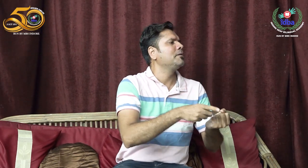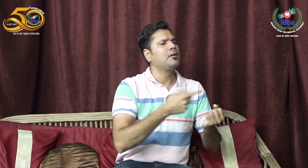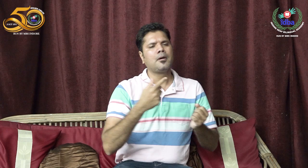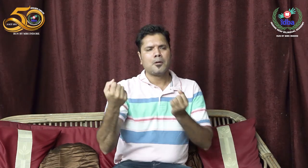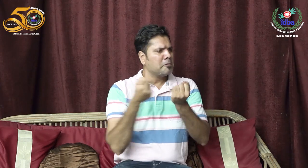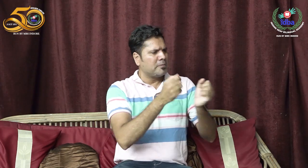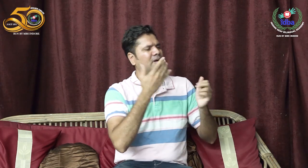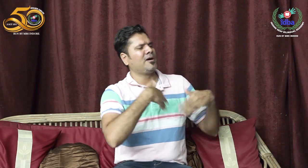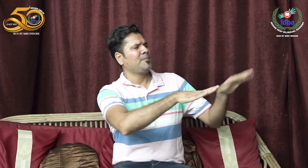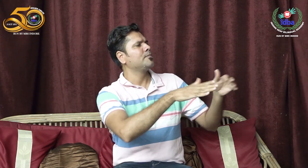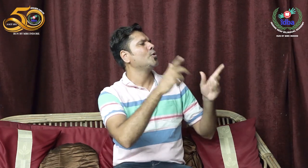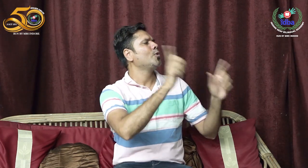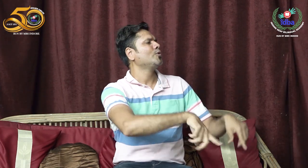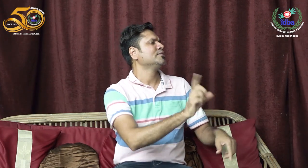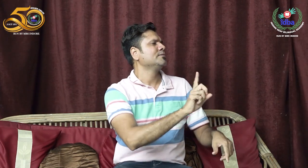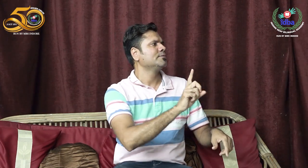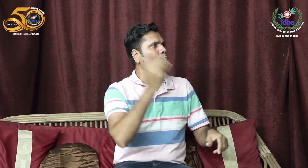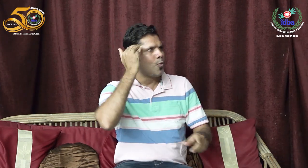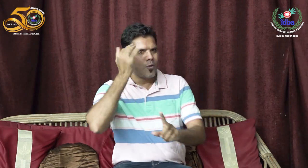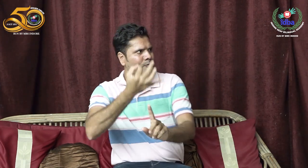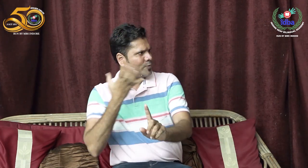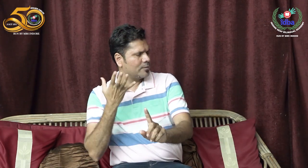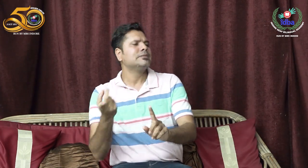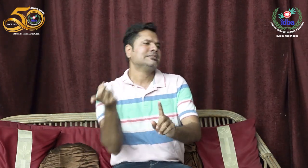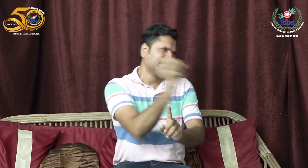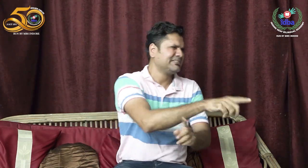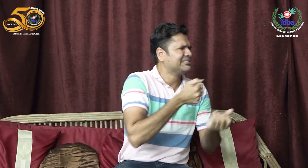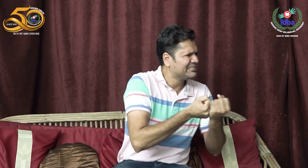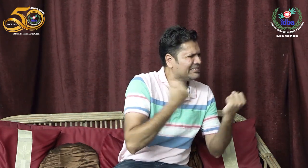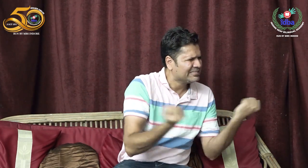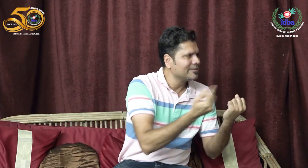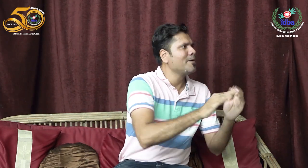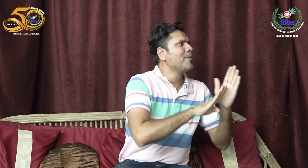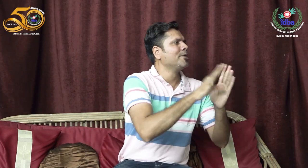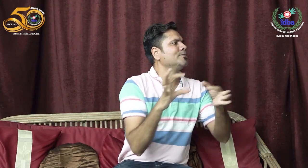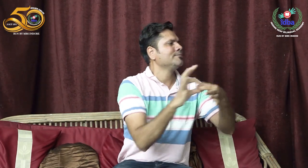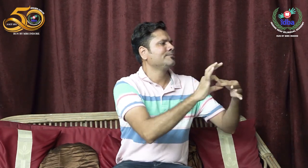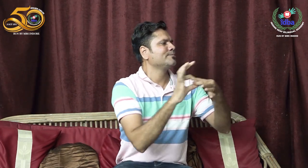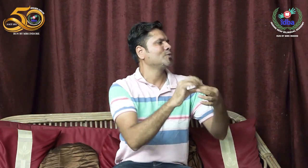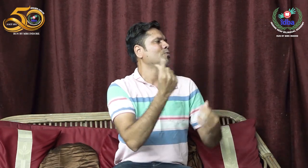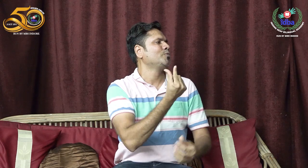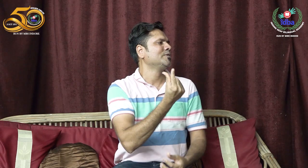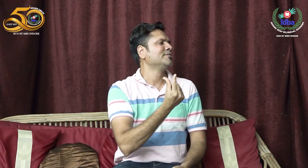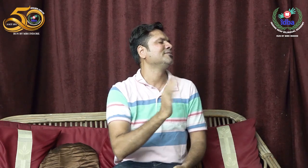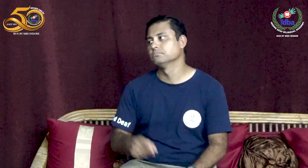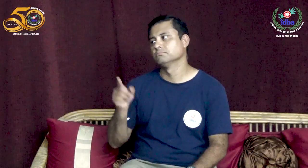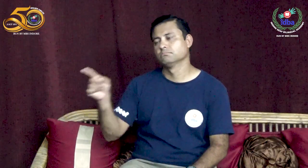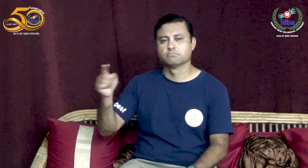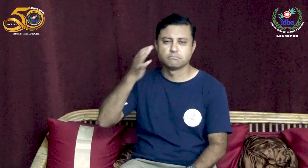इंटरेस्ट है उसे दूसरों को हेल्प करना चाहिए, सपोर्ट करना चाहिए। अगर कोई अच्छा होशियार इंसान है तो उसे अपने फ्रेंड्स की हेल्प करनी चाहिए ताकि दोनों